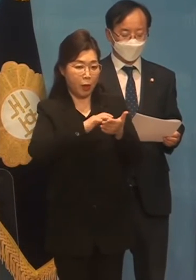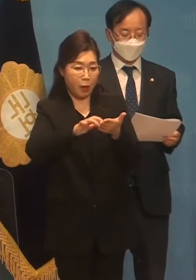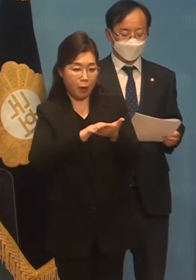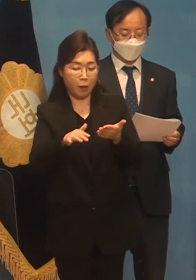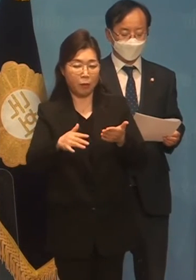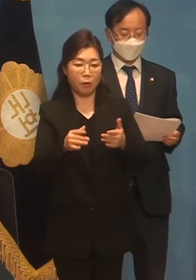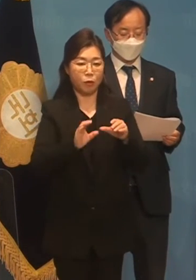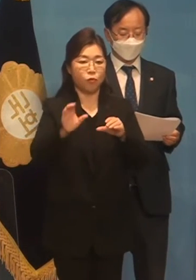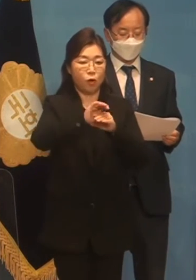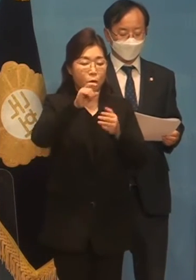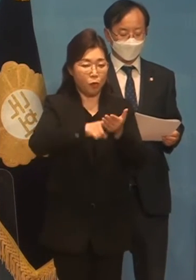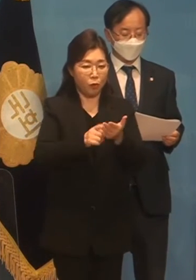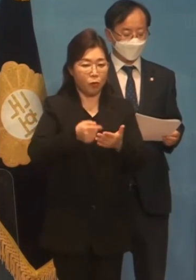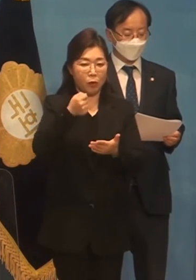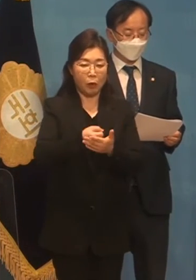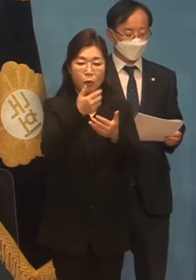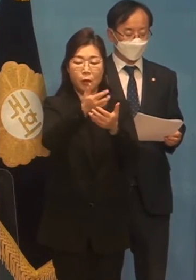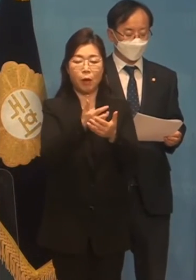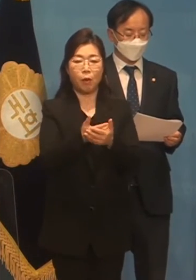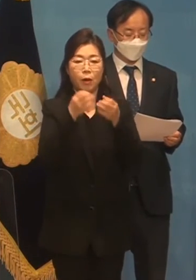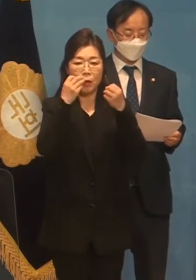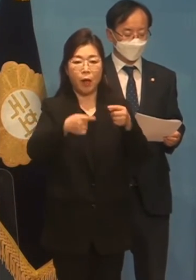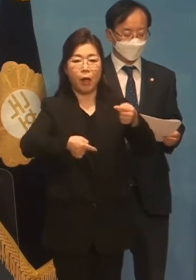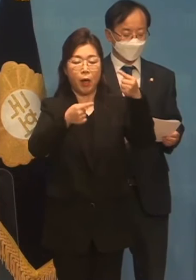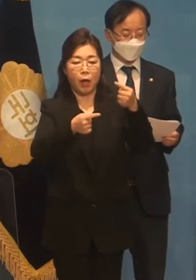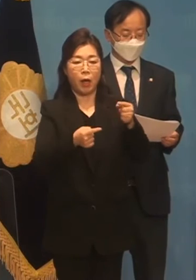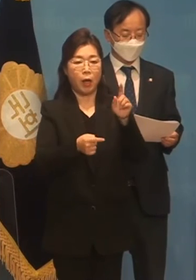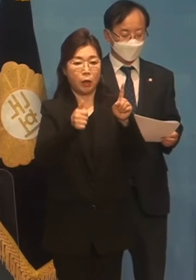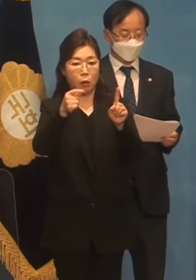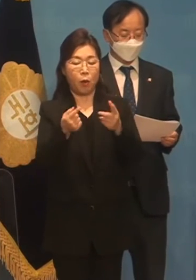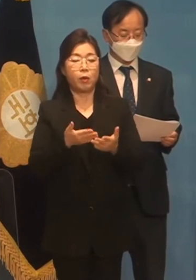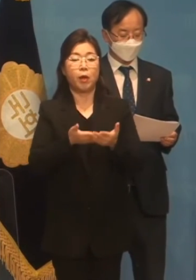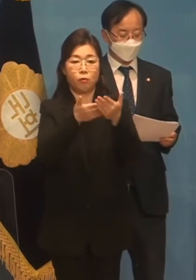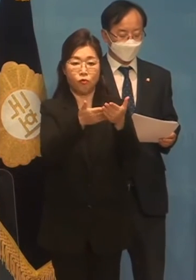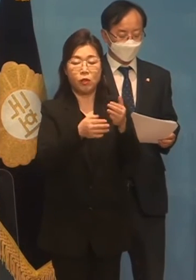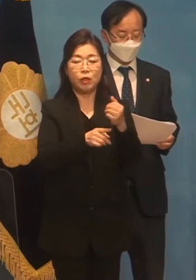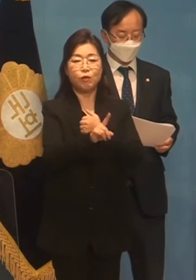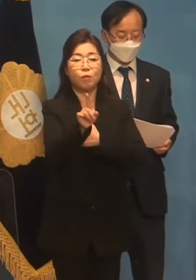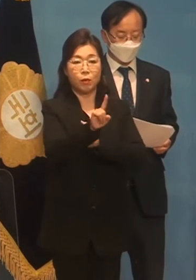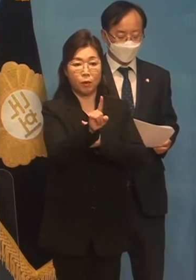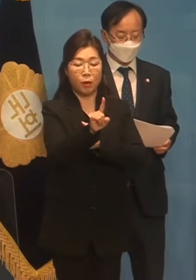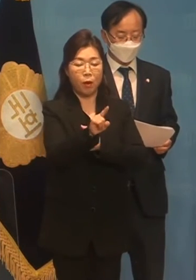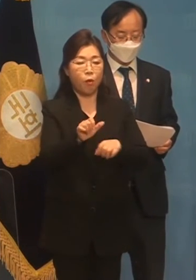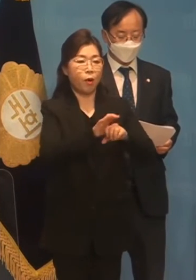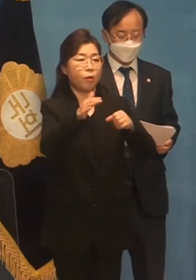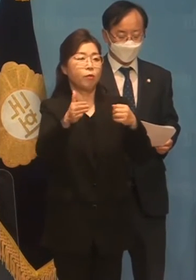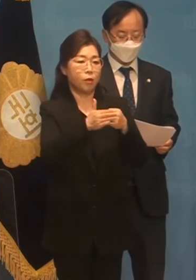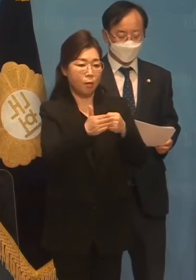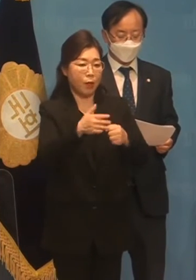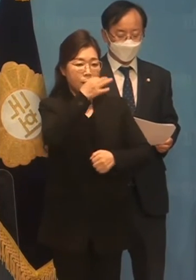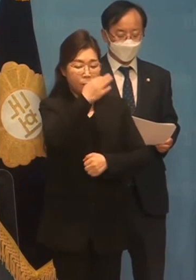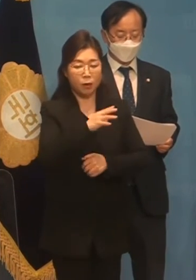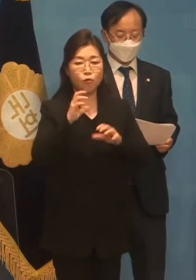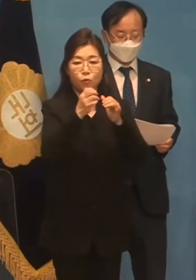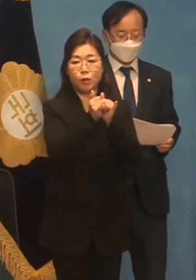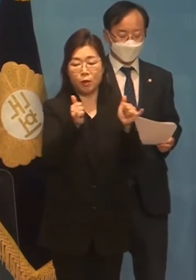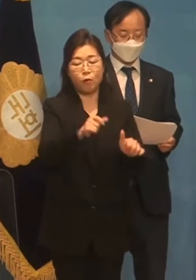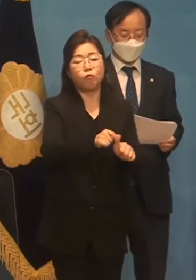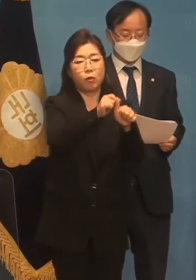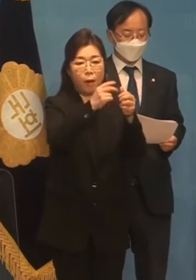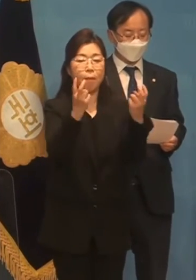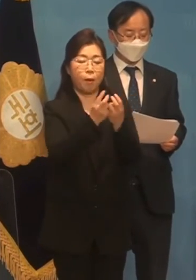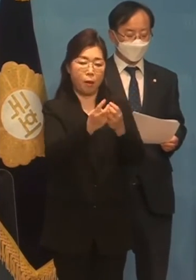손실보상 추경 촉구 결의안을 새해 첫 의안으로 제출하는 것은 코로나19 민생 위기에 처한 국민을